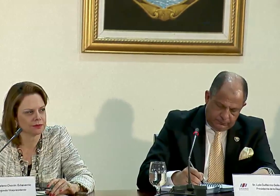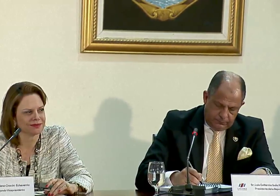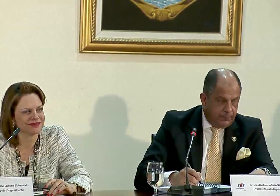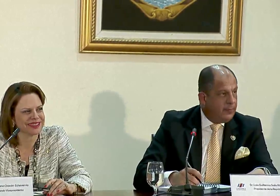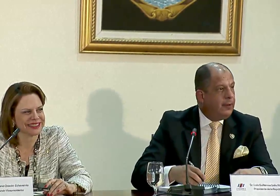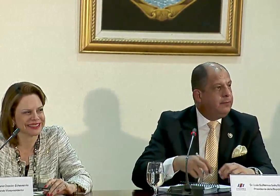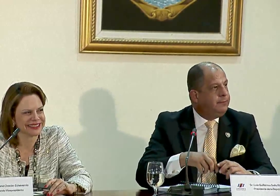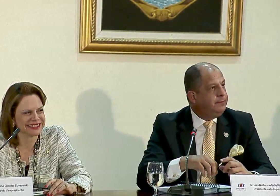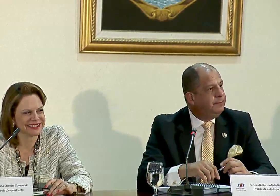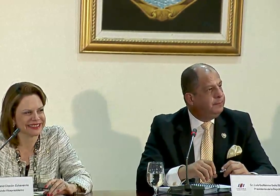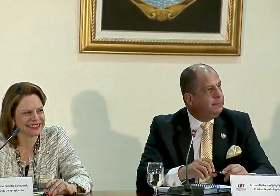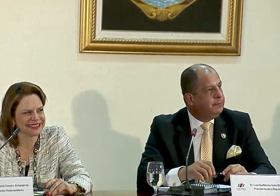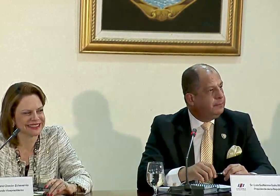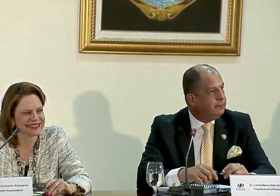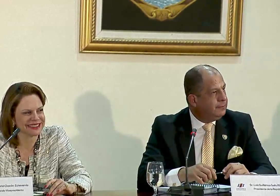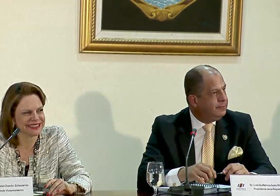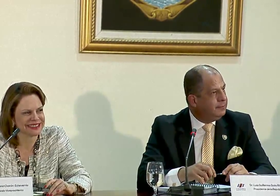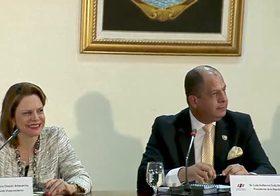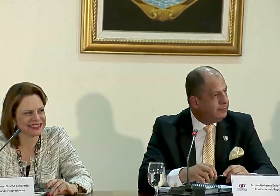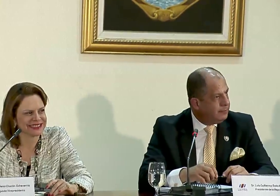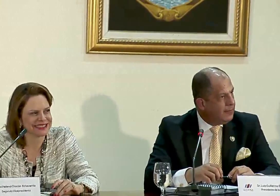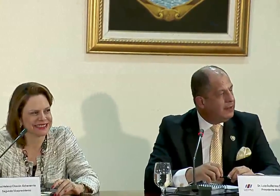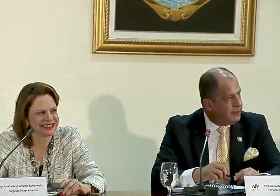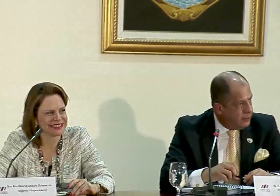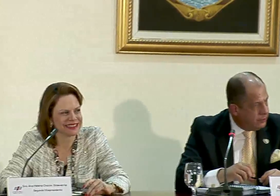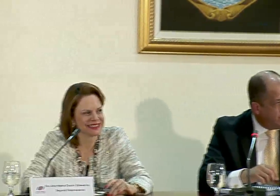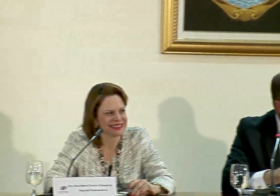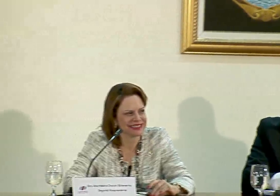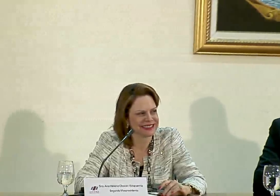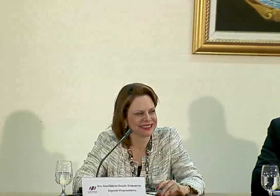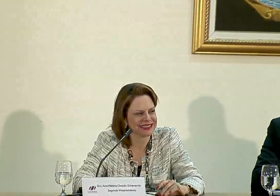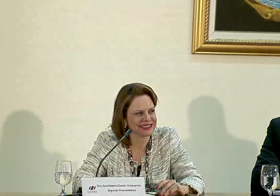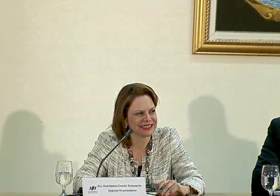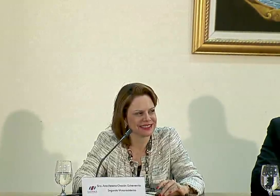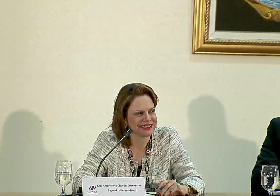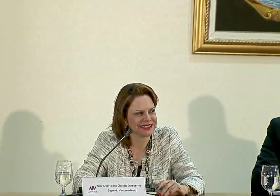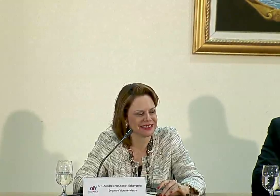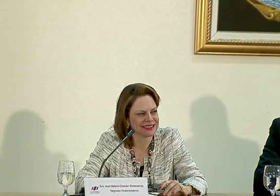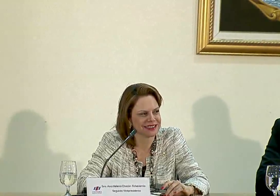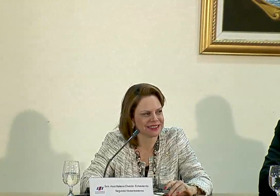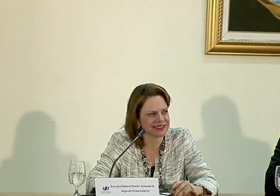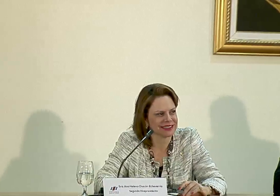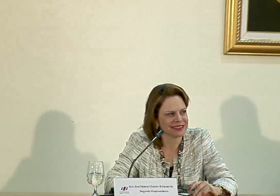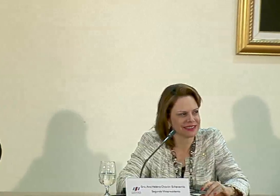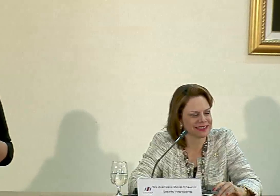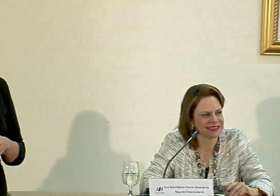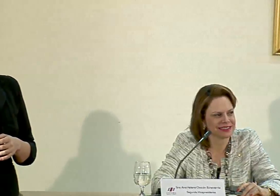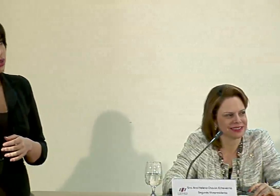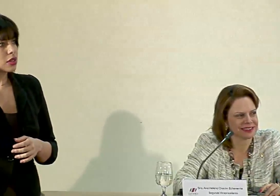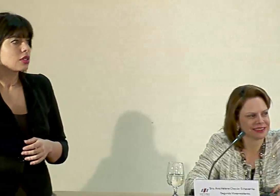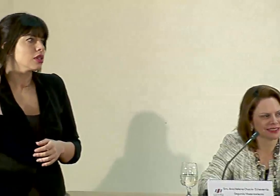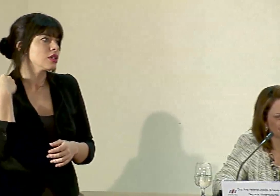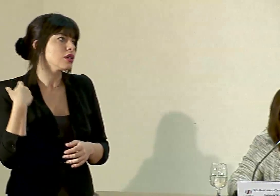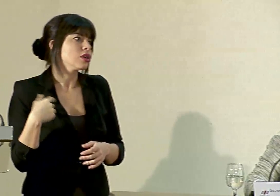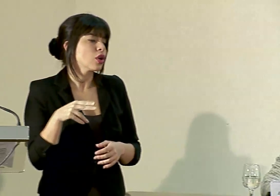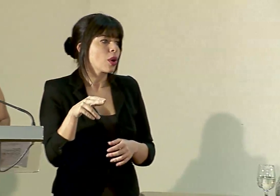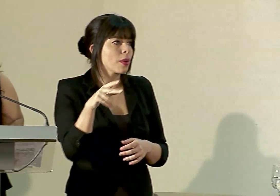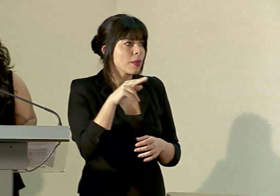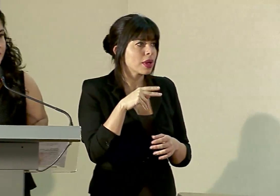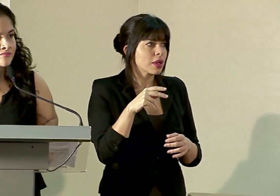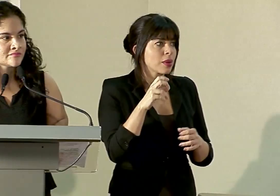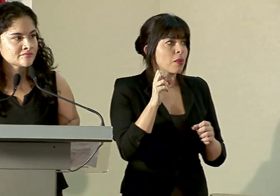Buenas como dirían en la Asamblea Legislativa una moción de orden para que los colegas que nos podemos